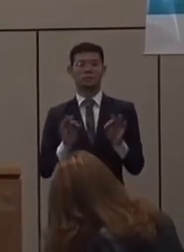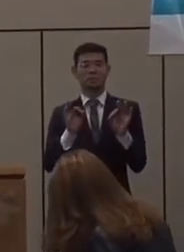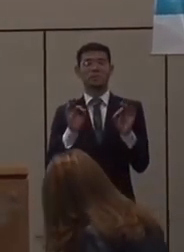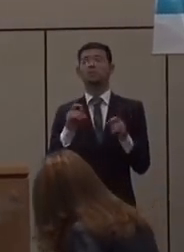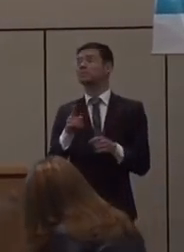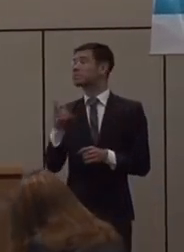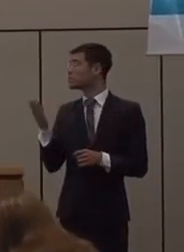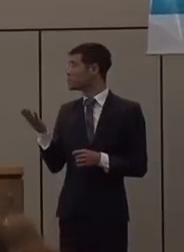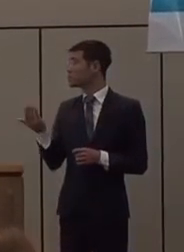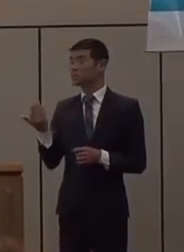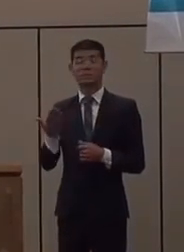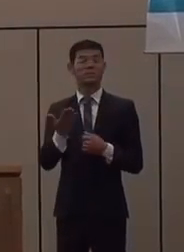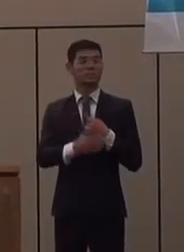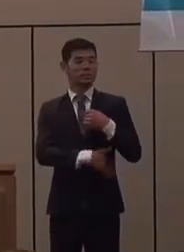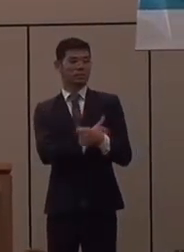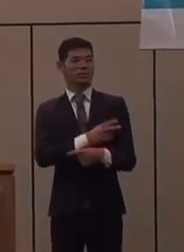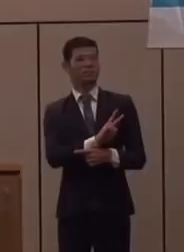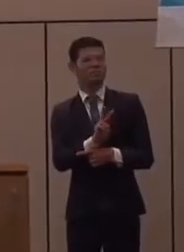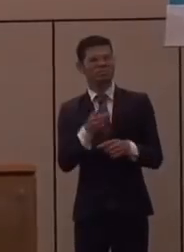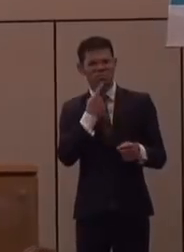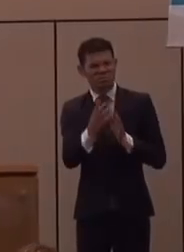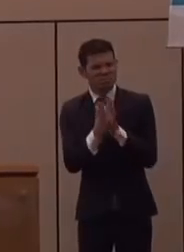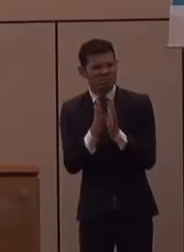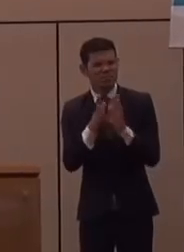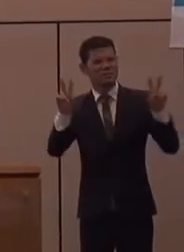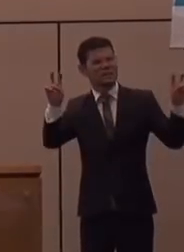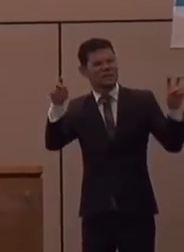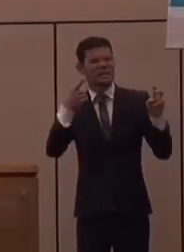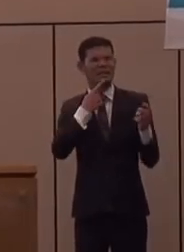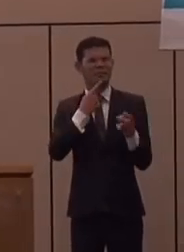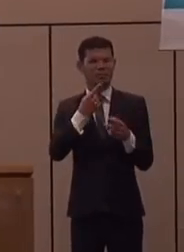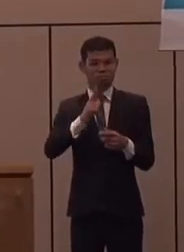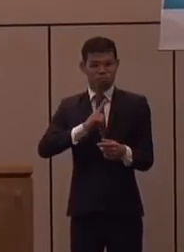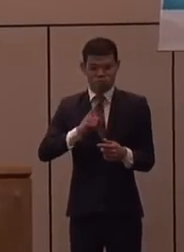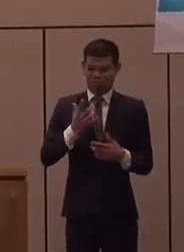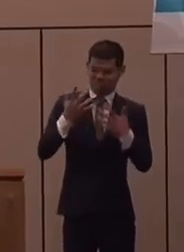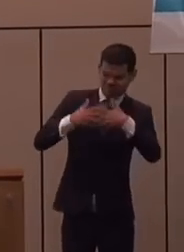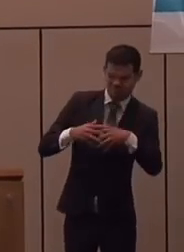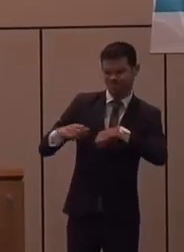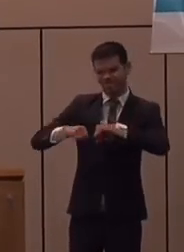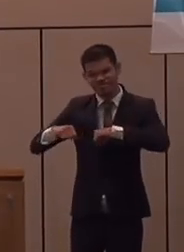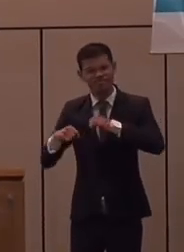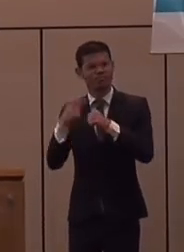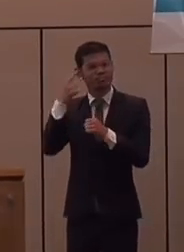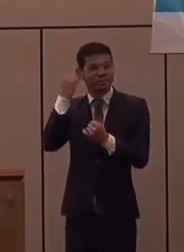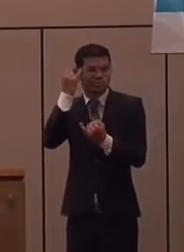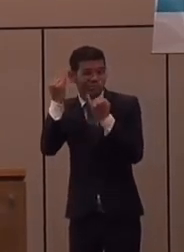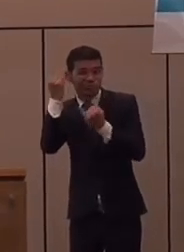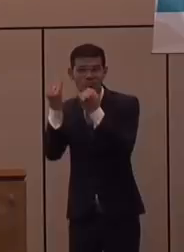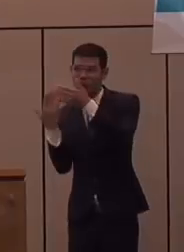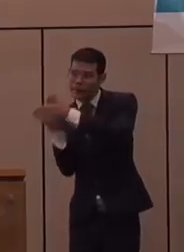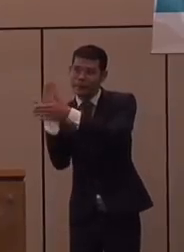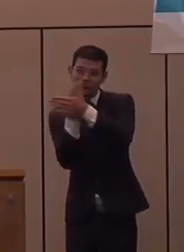viceministro el tema emprendimiento innovación es fundamental para este país yo creo que en impulsa hemos logrado